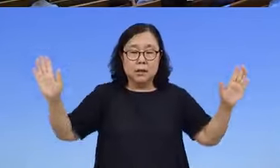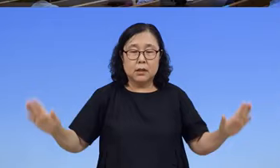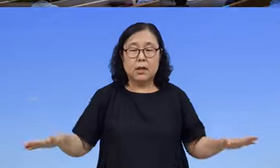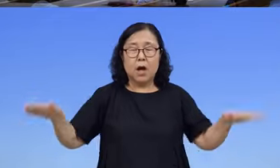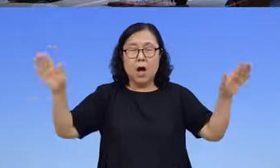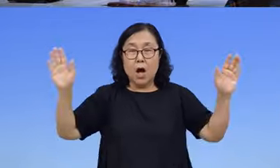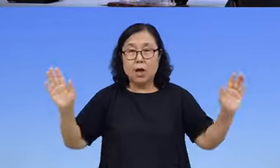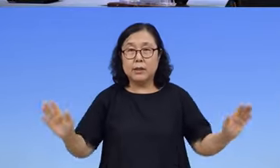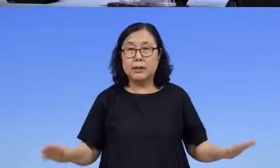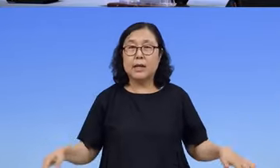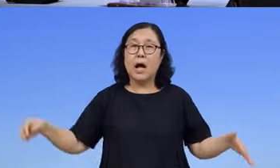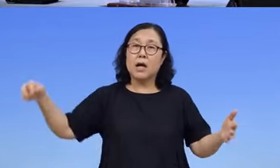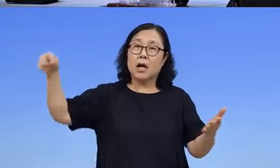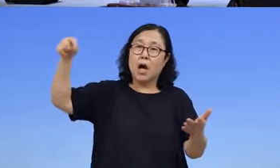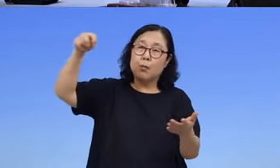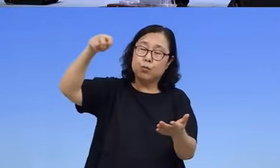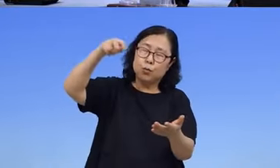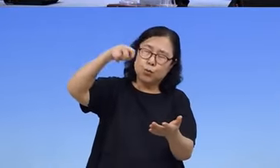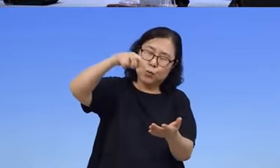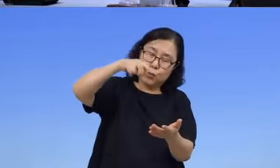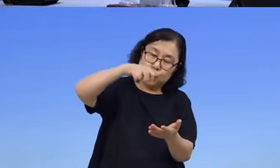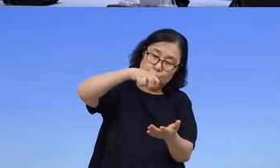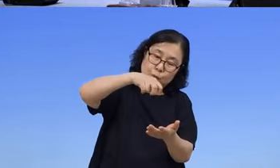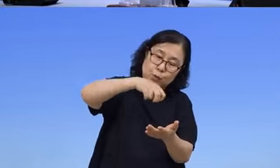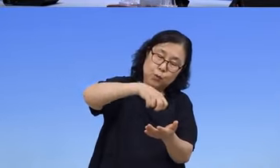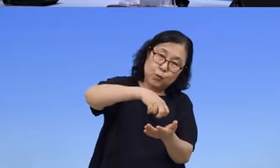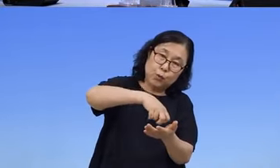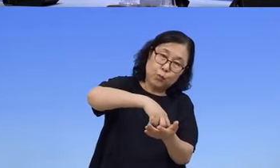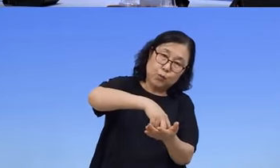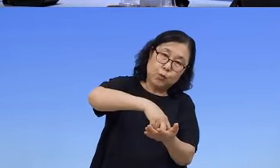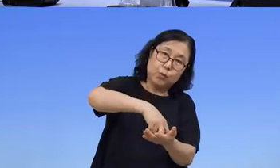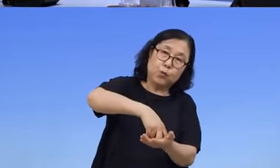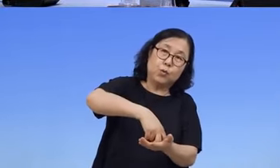바로 이 순간입니다. 천사가 무릎 꿇고